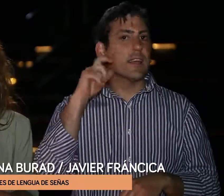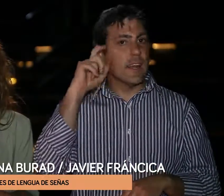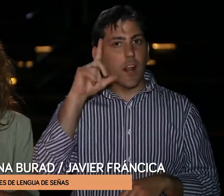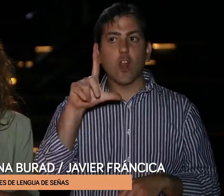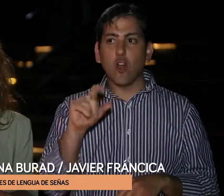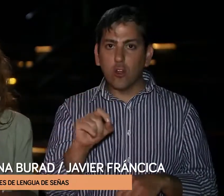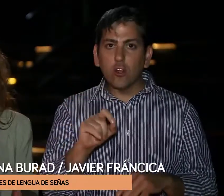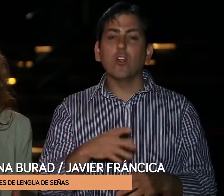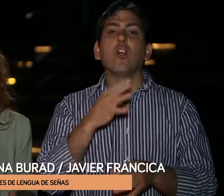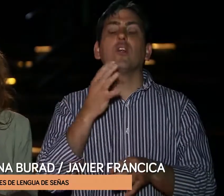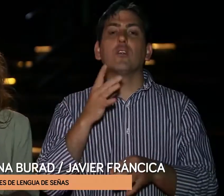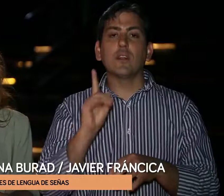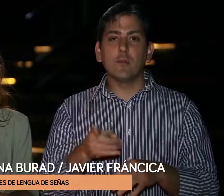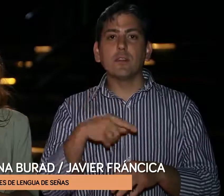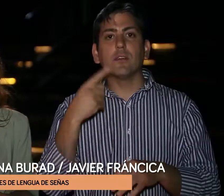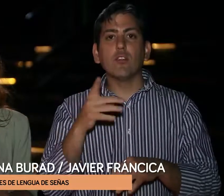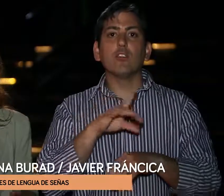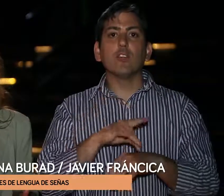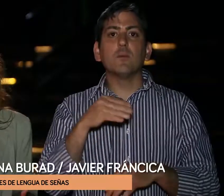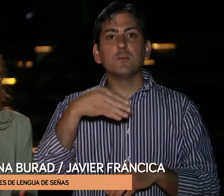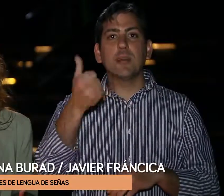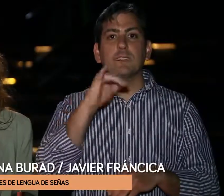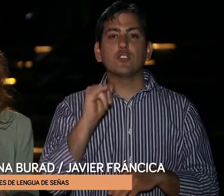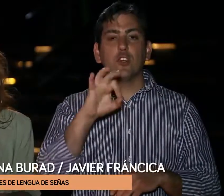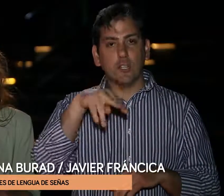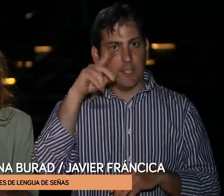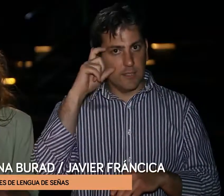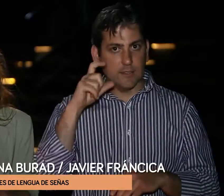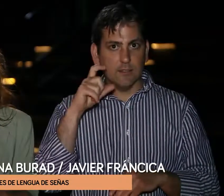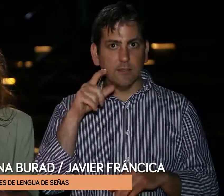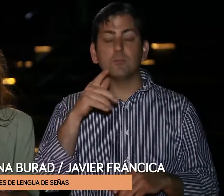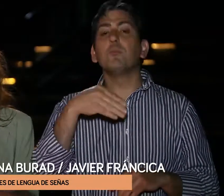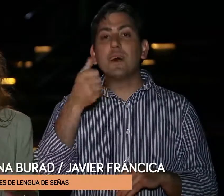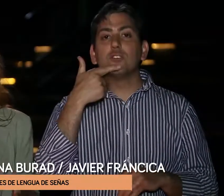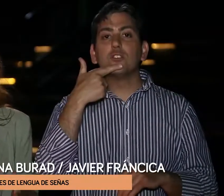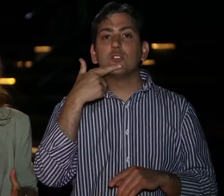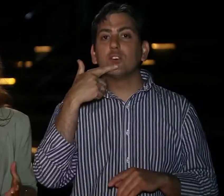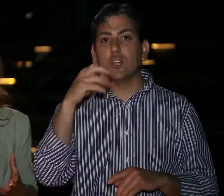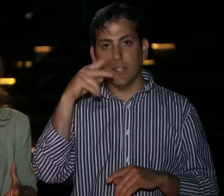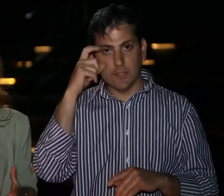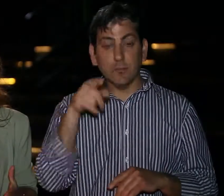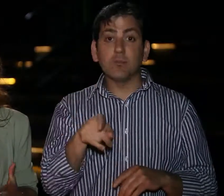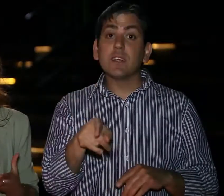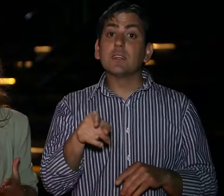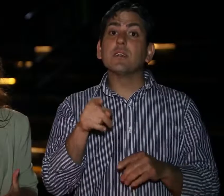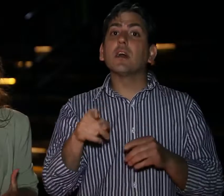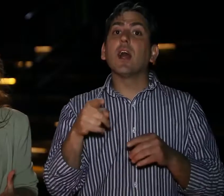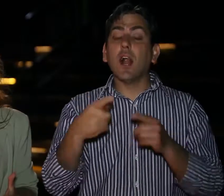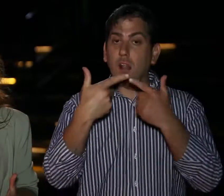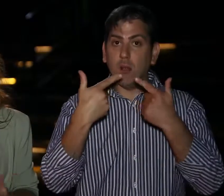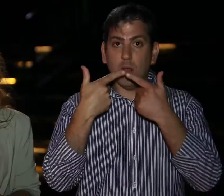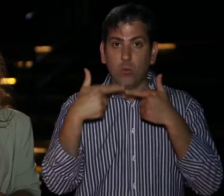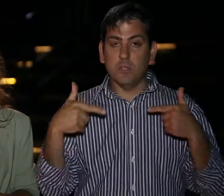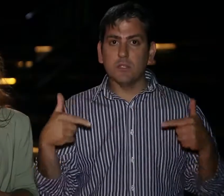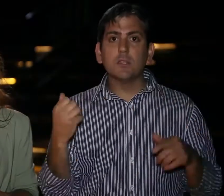dos investigadoras lingüistas de mucha trayectoria. Sobre todo, Mazzone es un referente muy